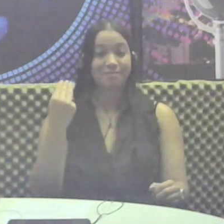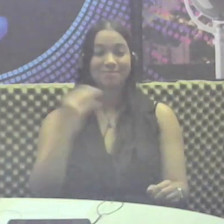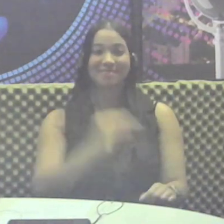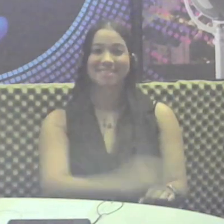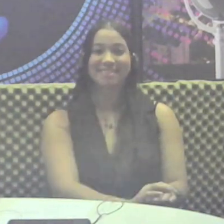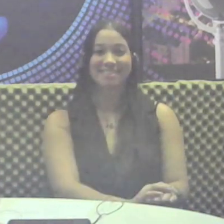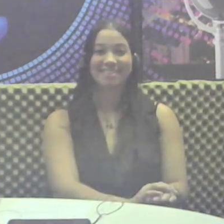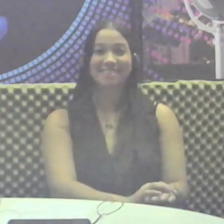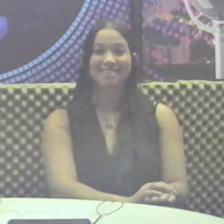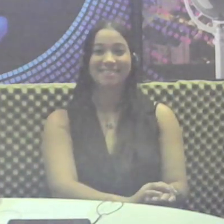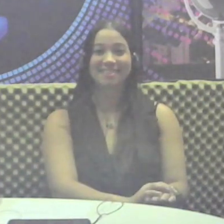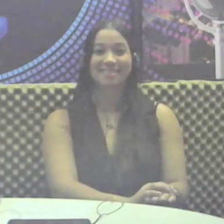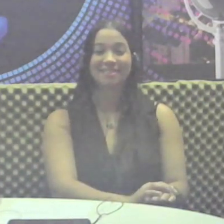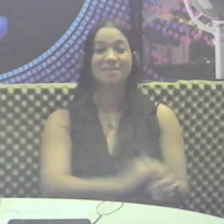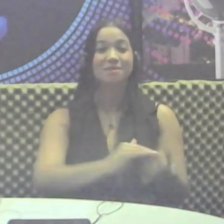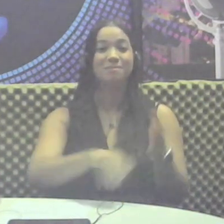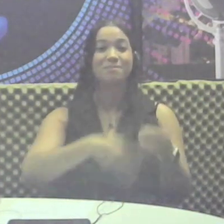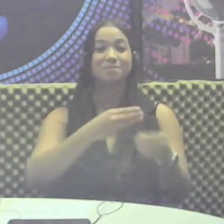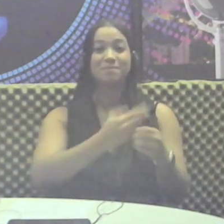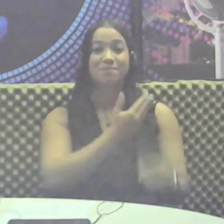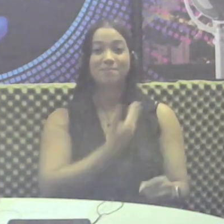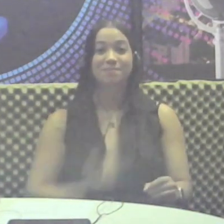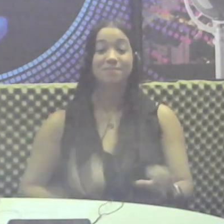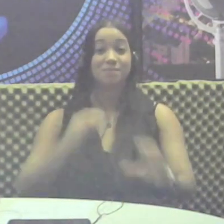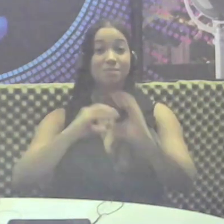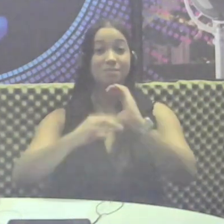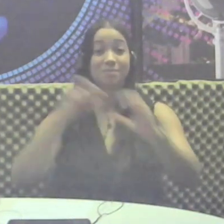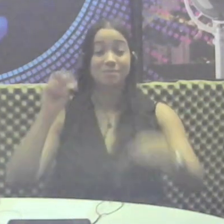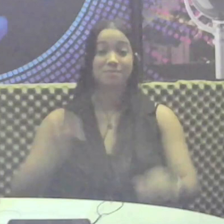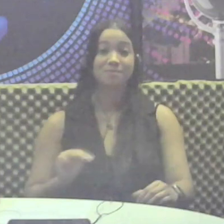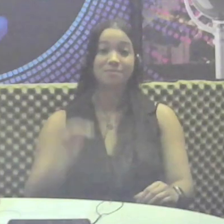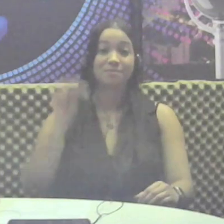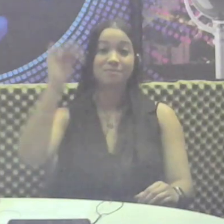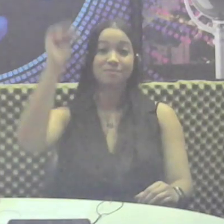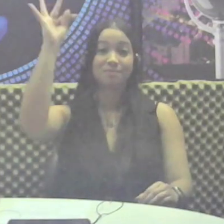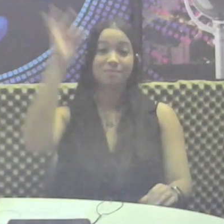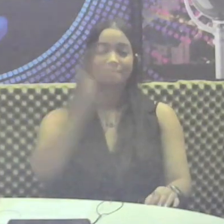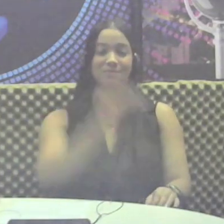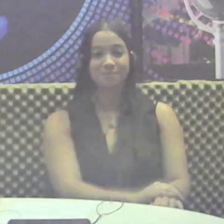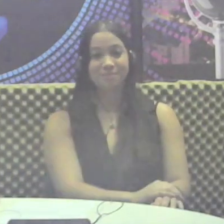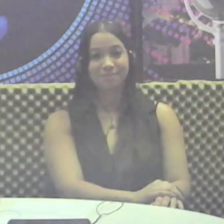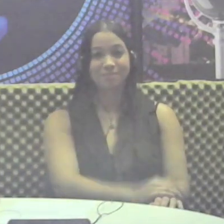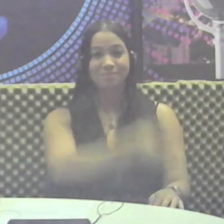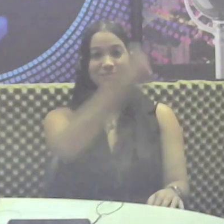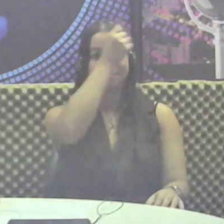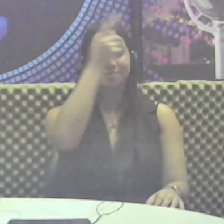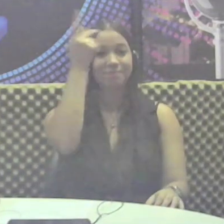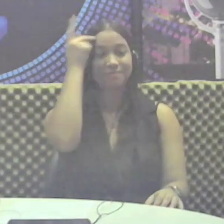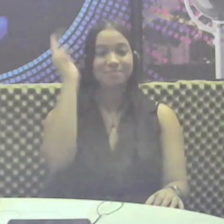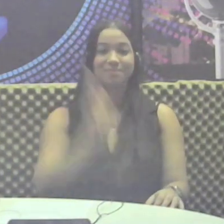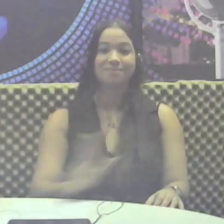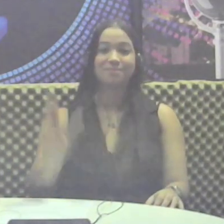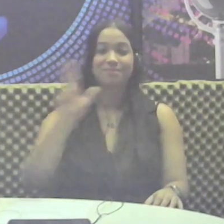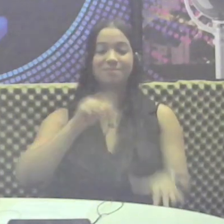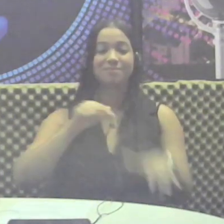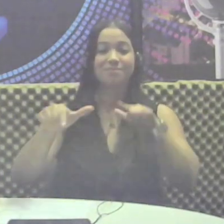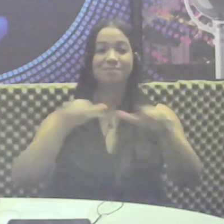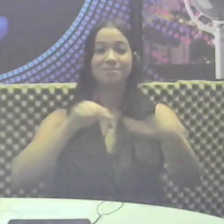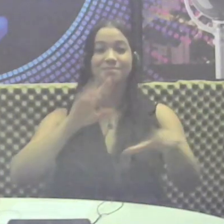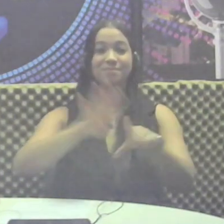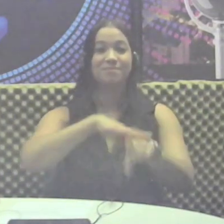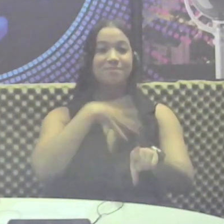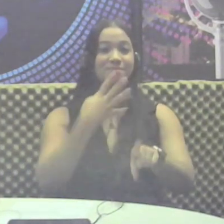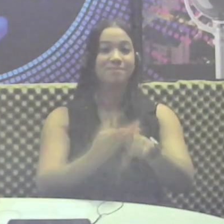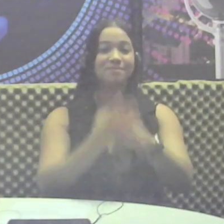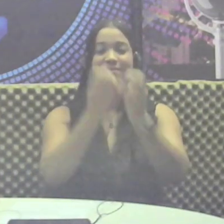Responsável técnico, Matheus Queiroz. Secretário Municipal de Governo e Comunicação, Marco Túlio de Castro Kalimann. Prefeitura de